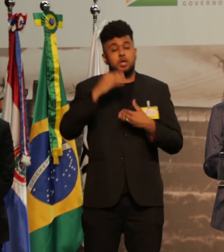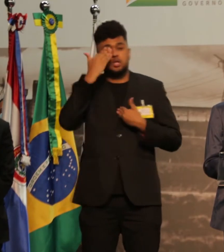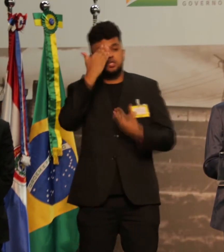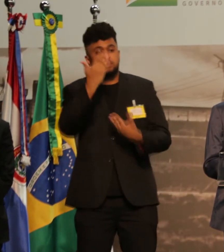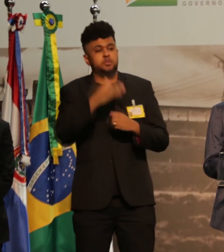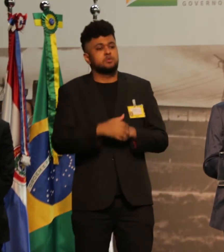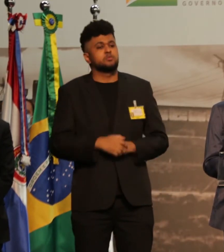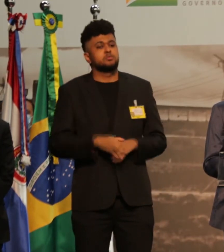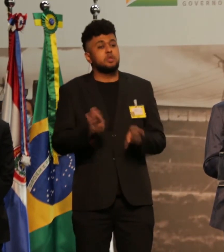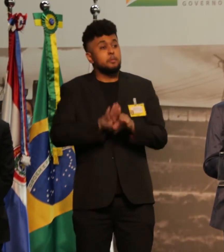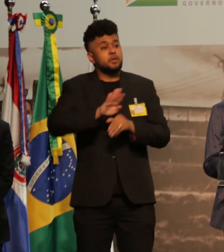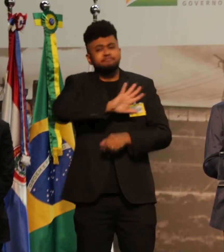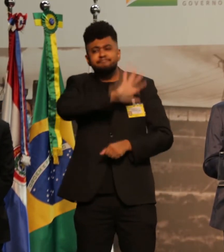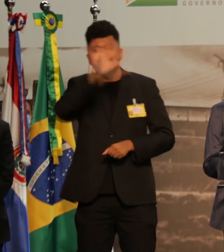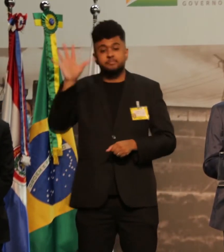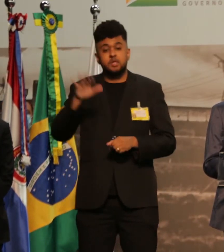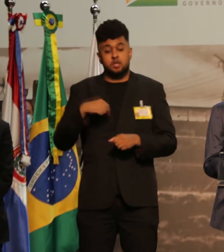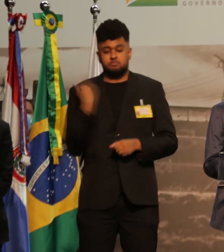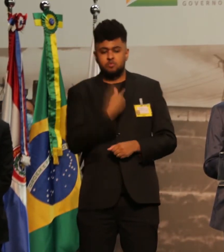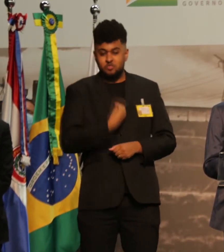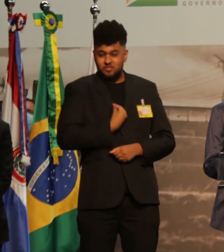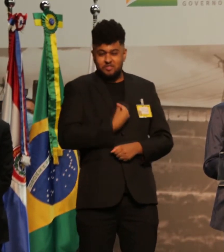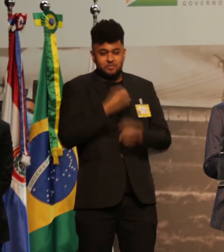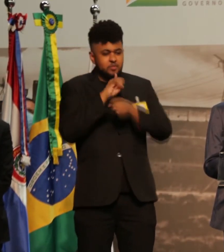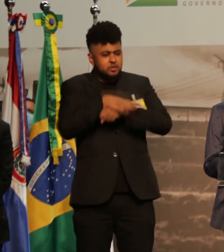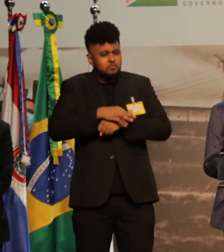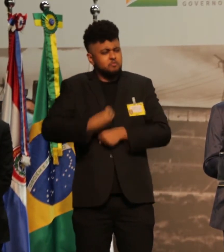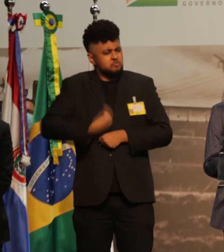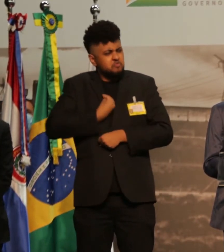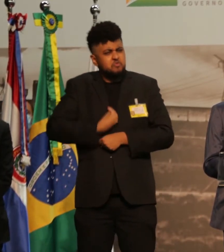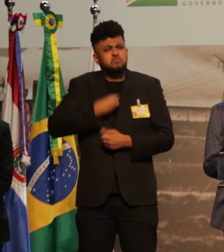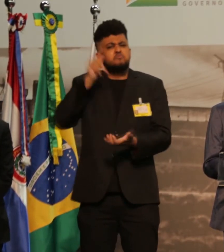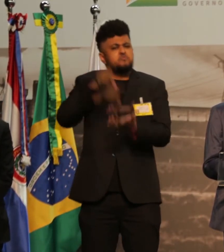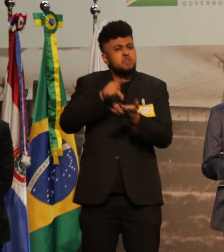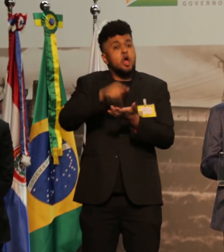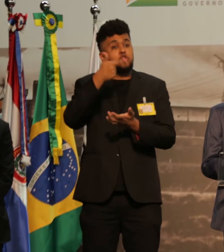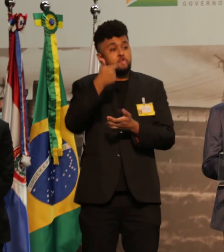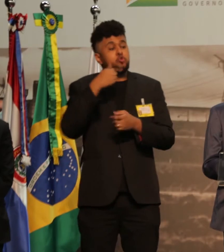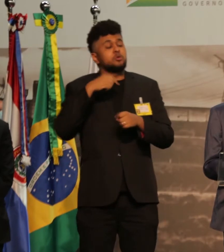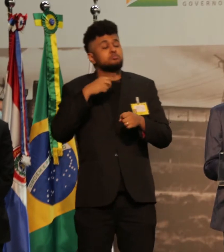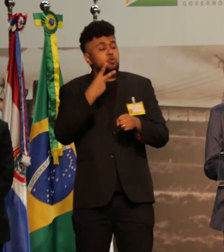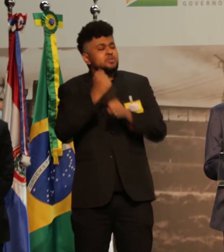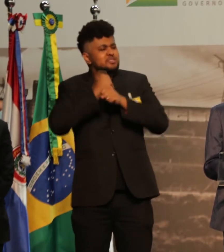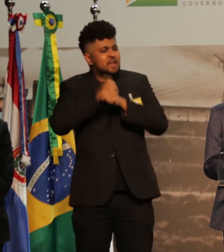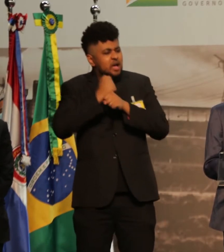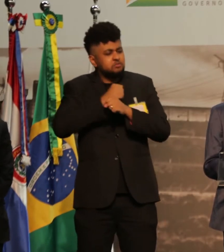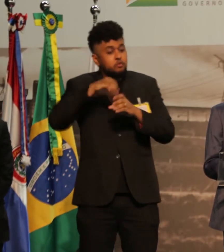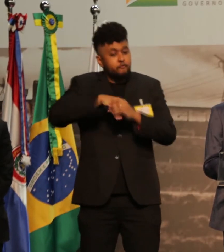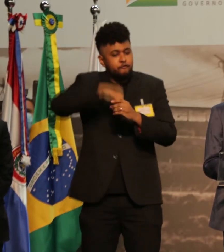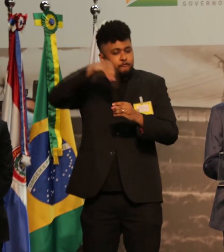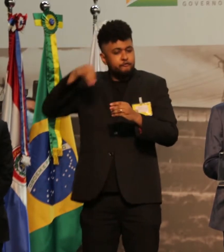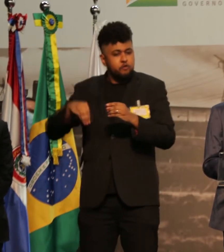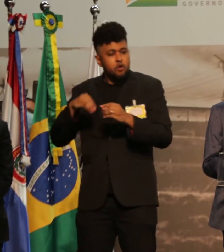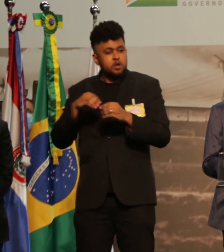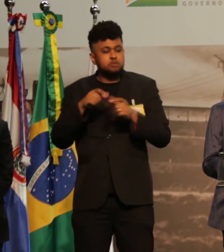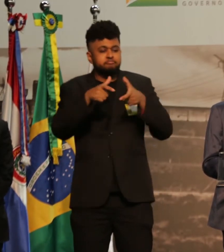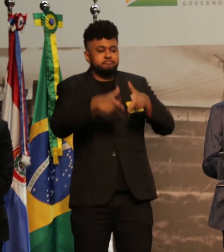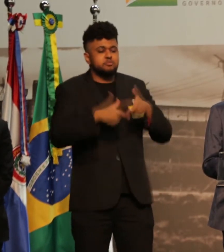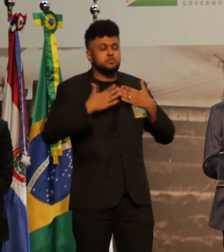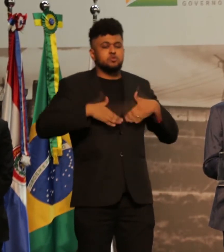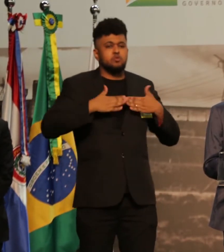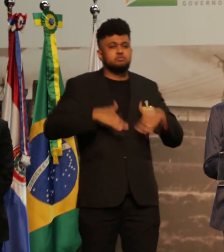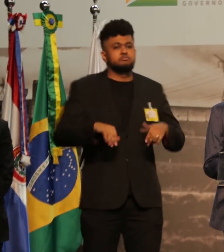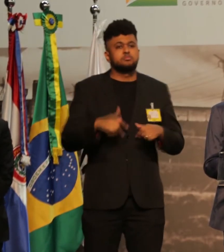e a despedida. Nela vivemos intensamente esses 2 anos, fora da zona de conforto,